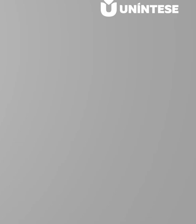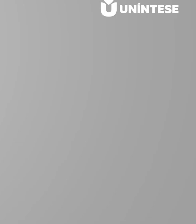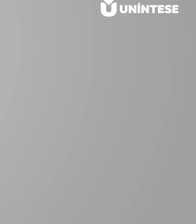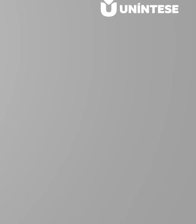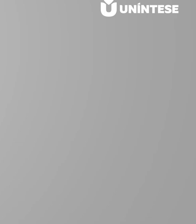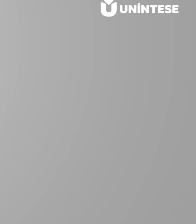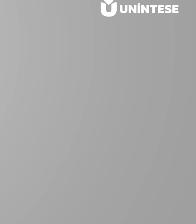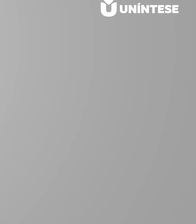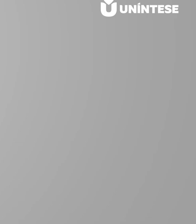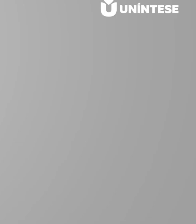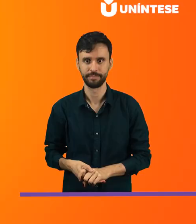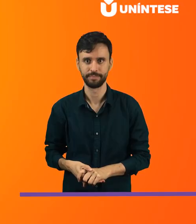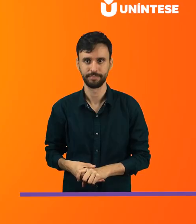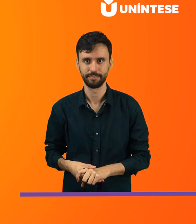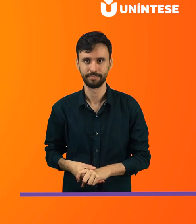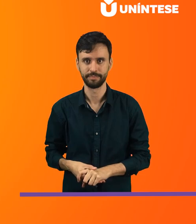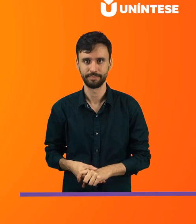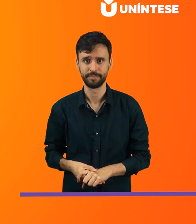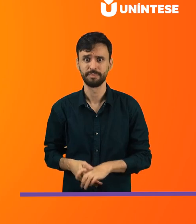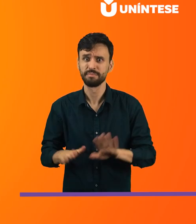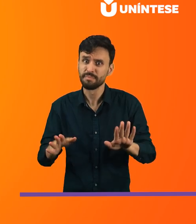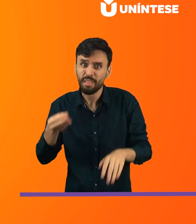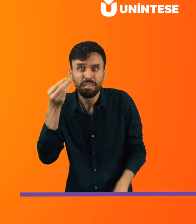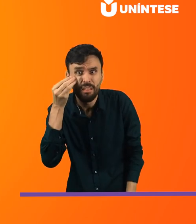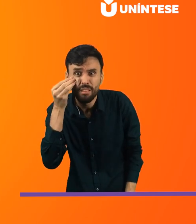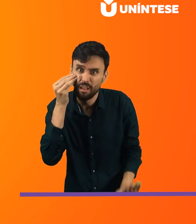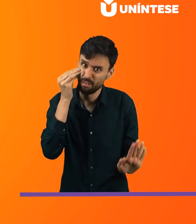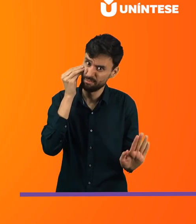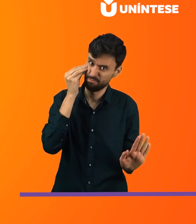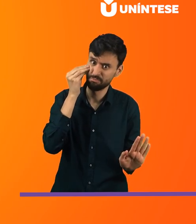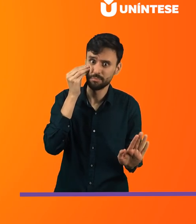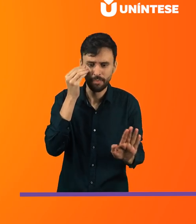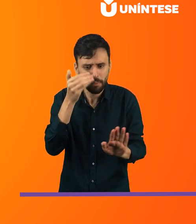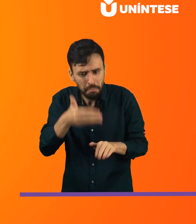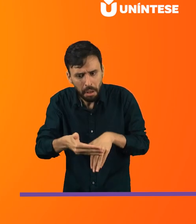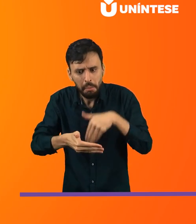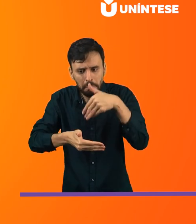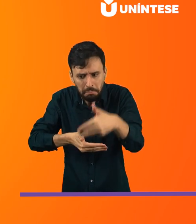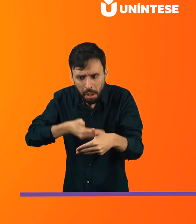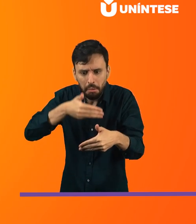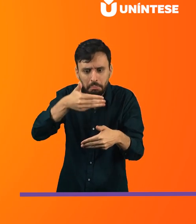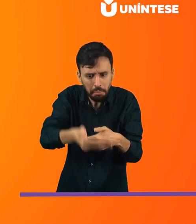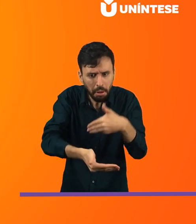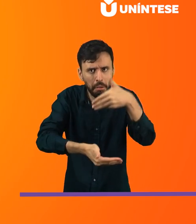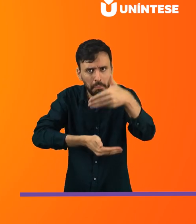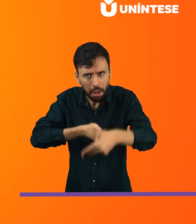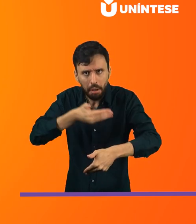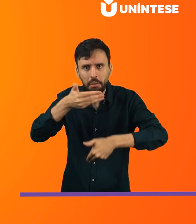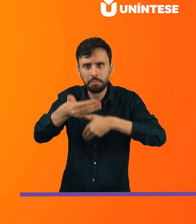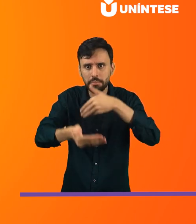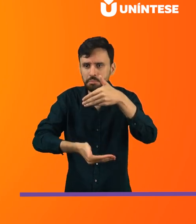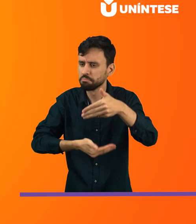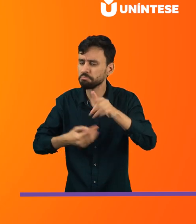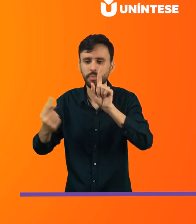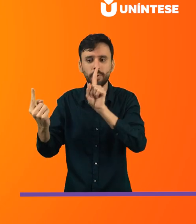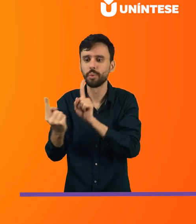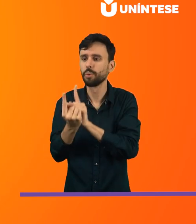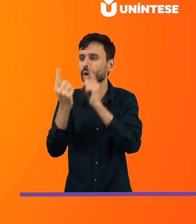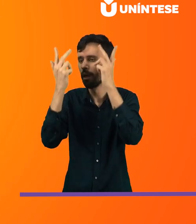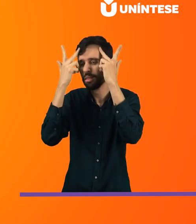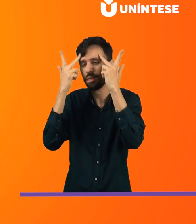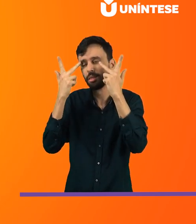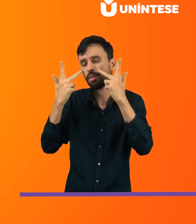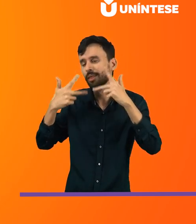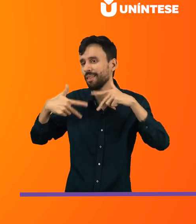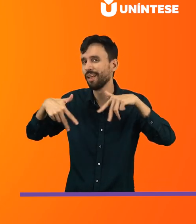a comunicação ali não vai rolar. Mas tente. Com o tempo, com o contato mais contínuo, vai melhorar. Com o tempo,